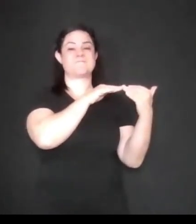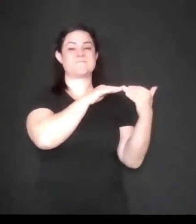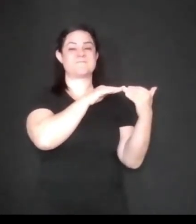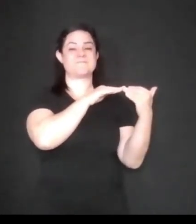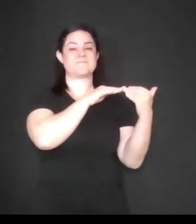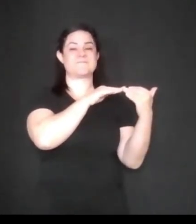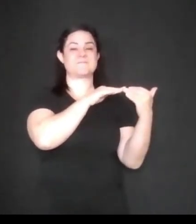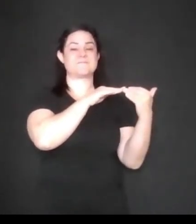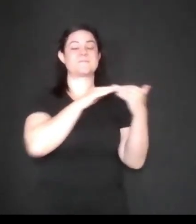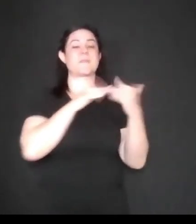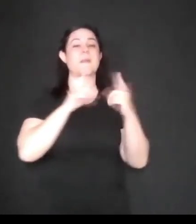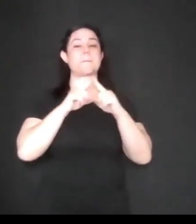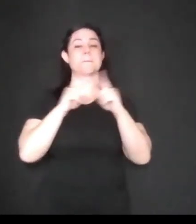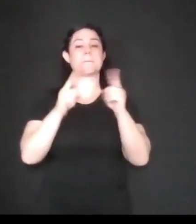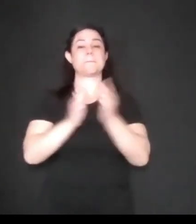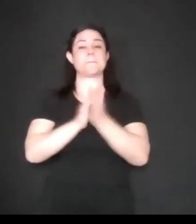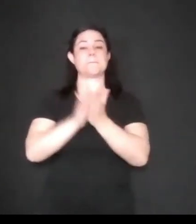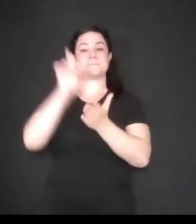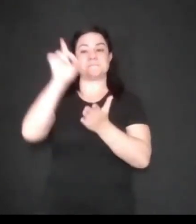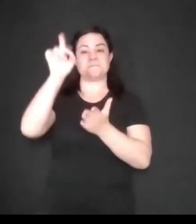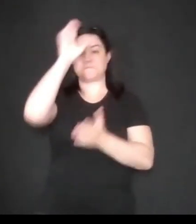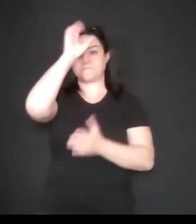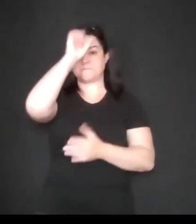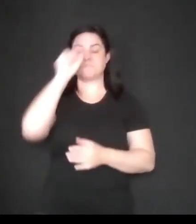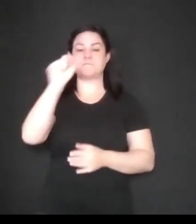Mas na Bíblia, nós vamos aprender